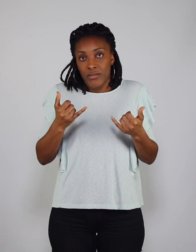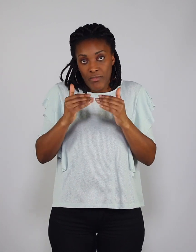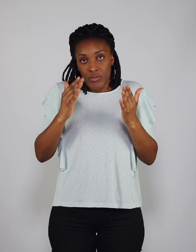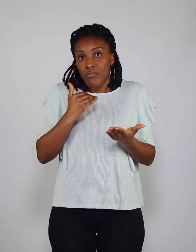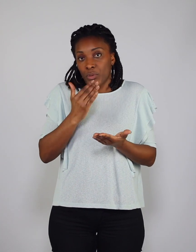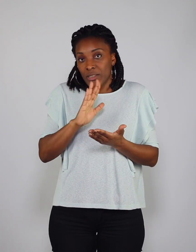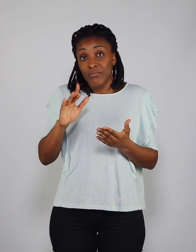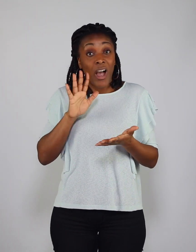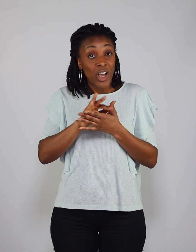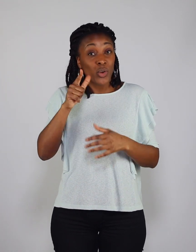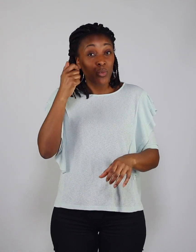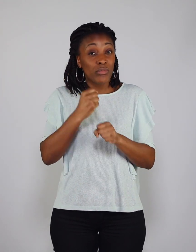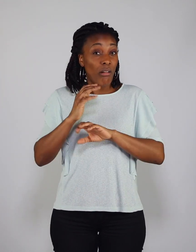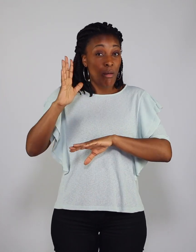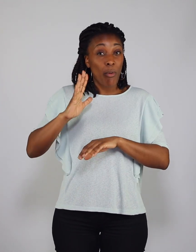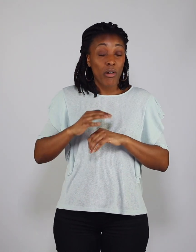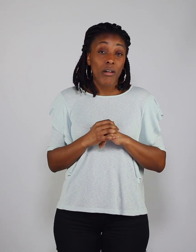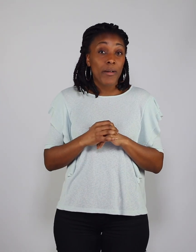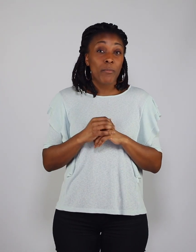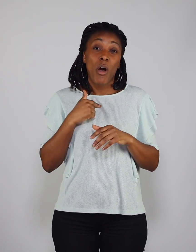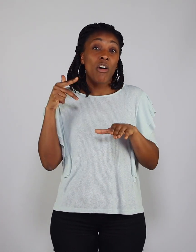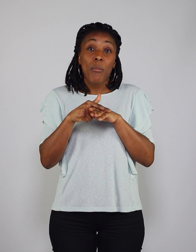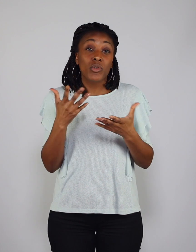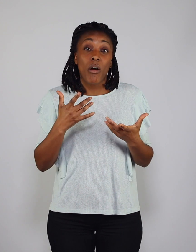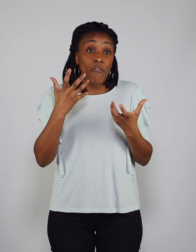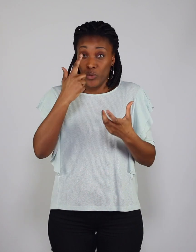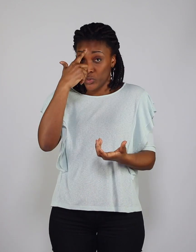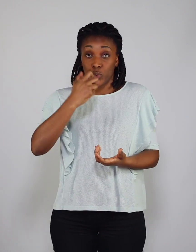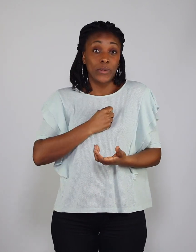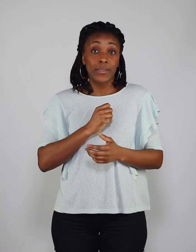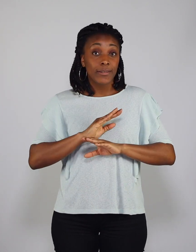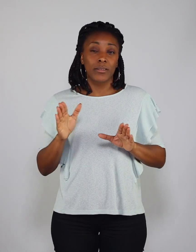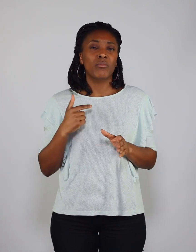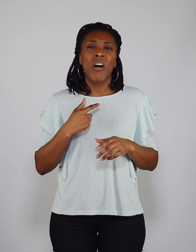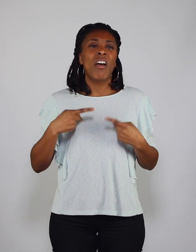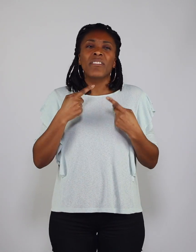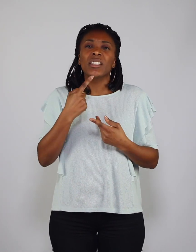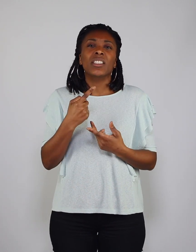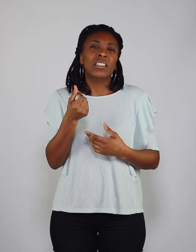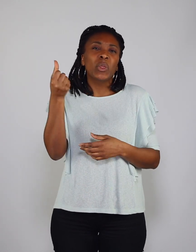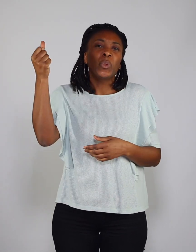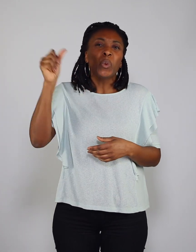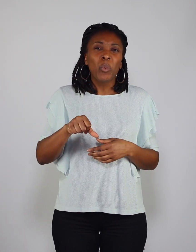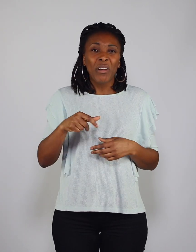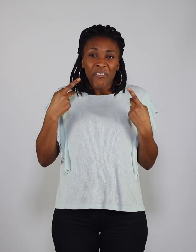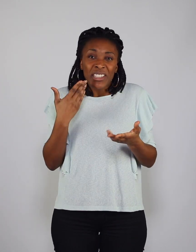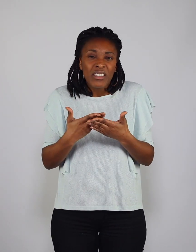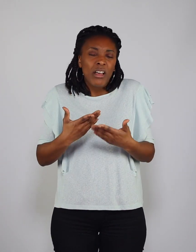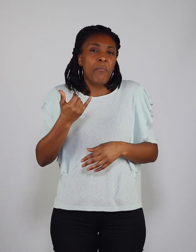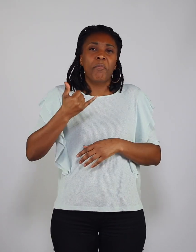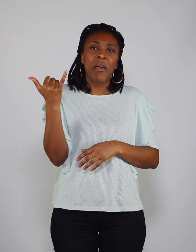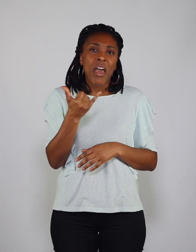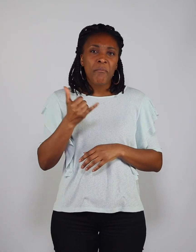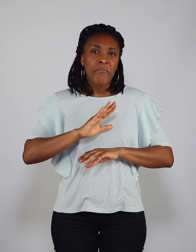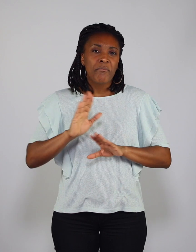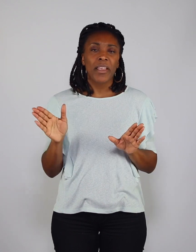maison. Et j'avais 12 ans à cette époque-là. Et donc, j'ai commencé à vouloir me suicider. J'ai dit, la vie, c'est nul. Si la vie, c'est ça